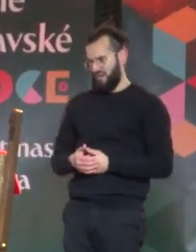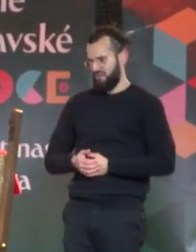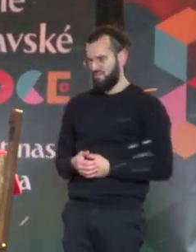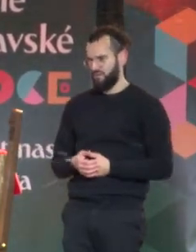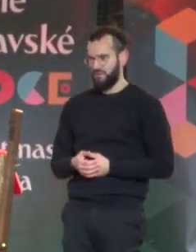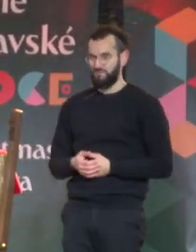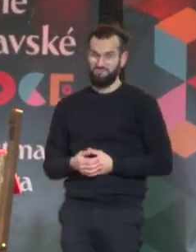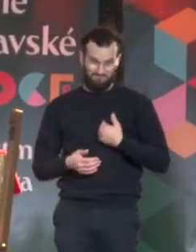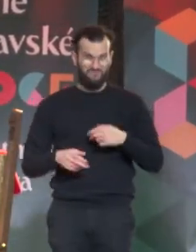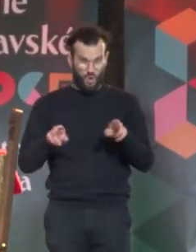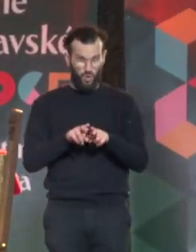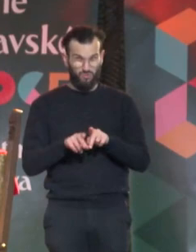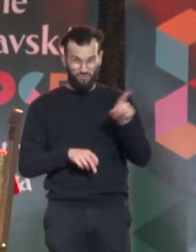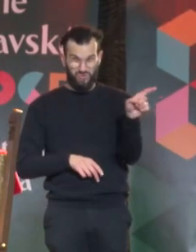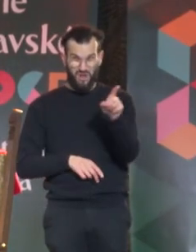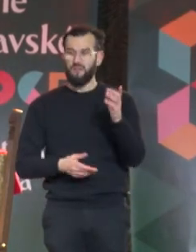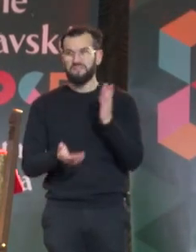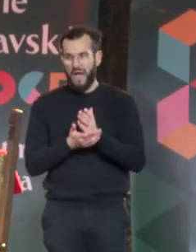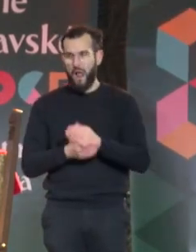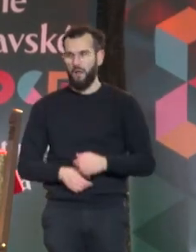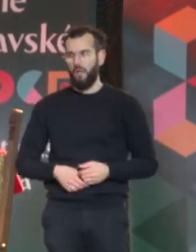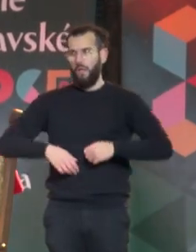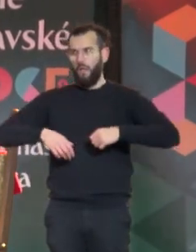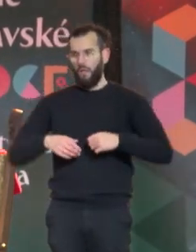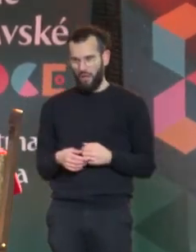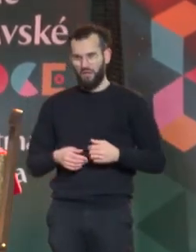celkom často takto povzdychnú.